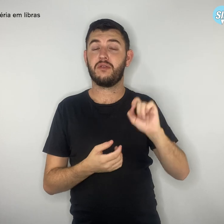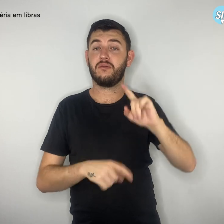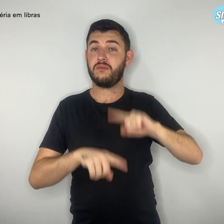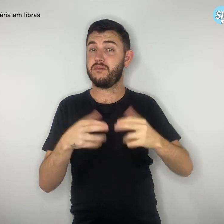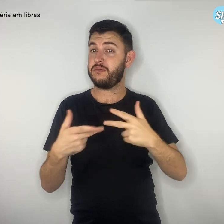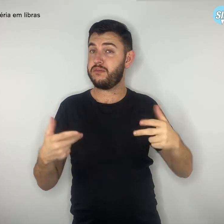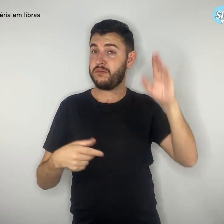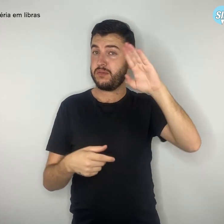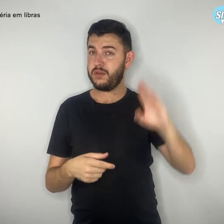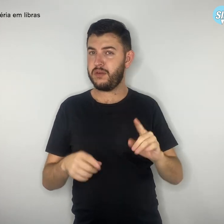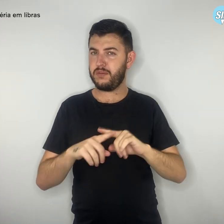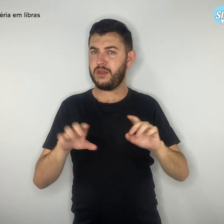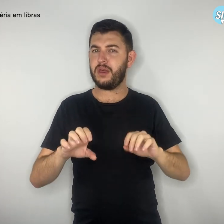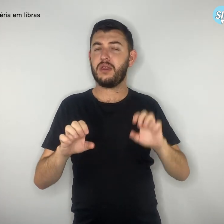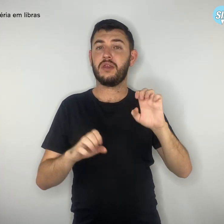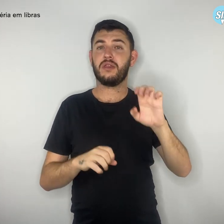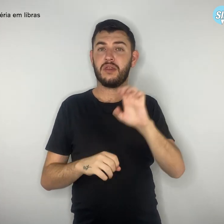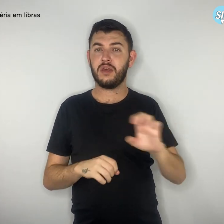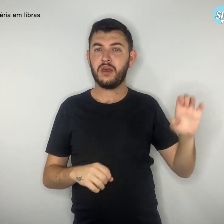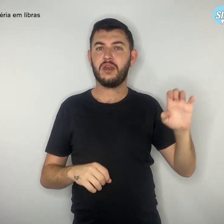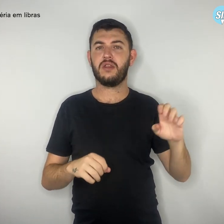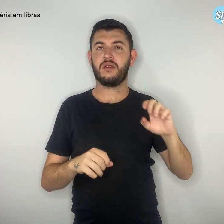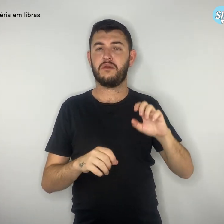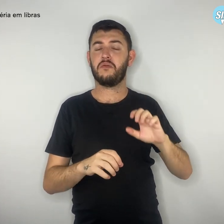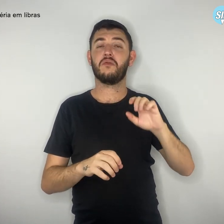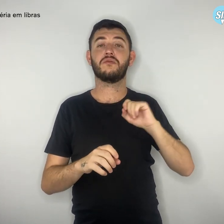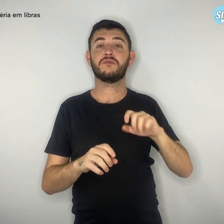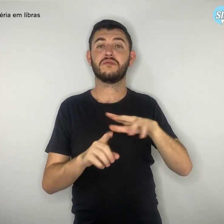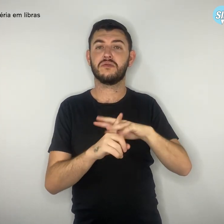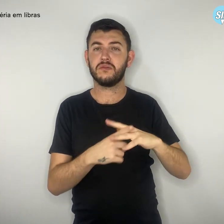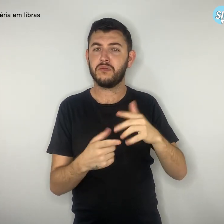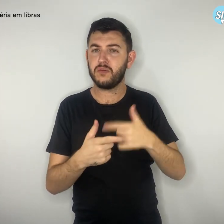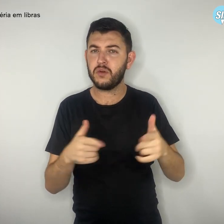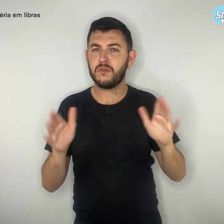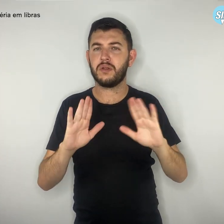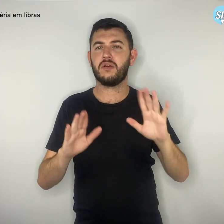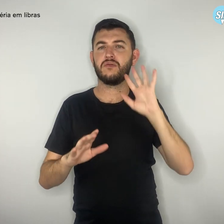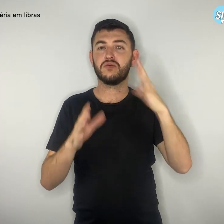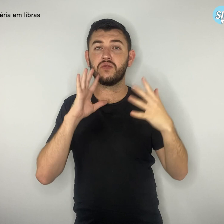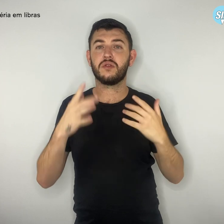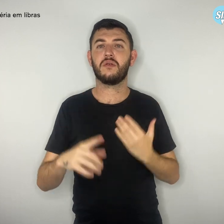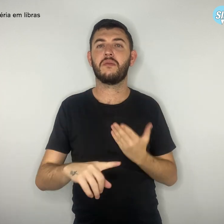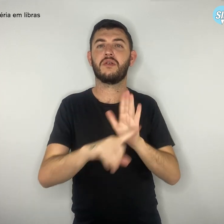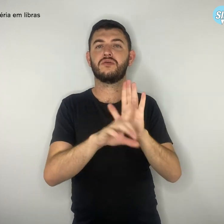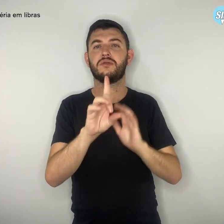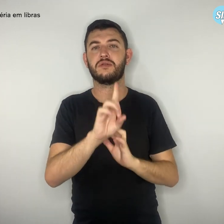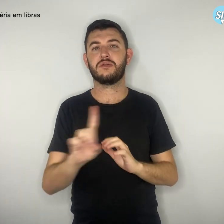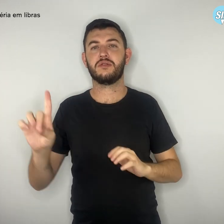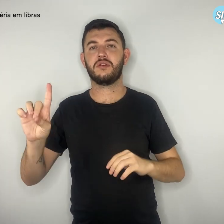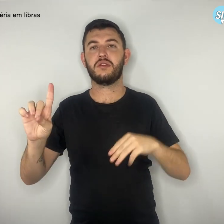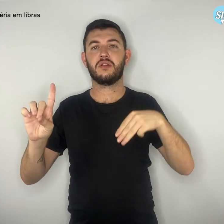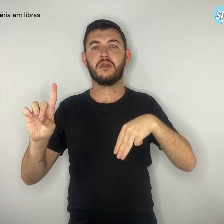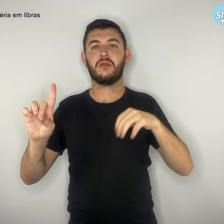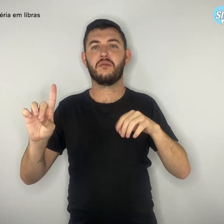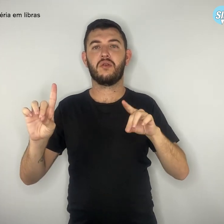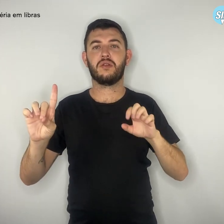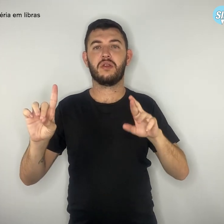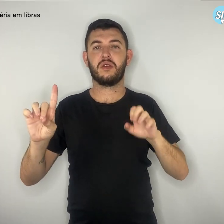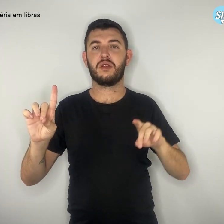não são o problema. Pelo contrário, podem ser a solução, inclusive para a direita